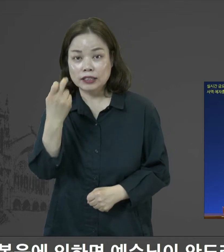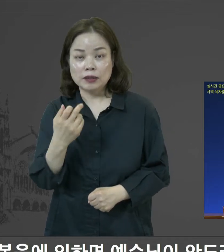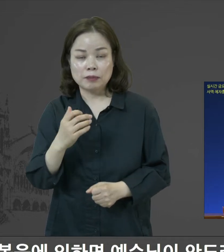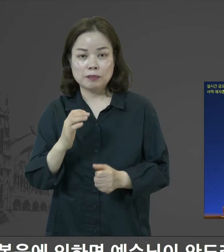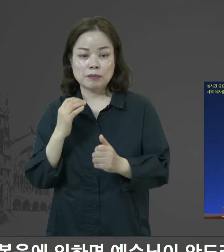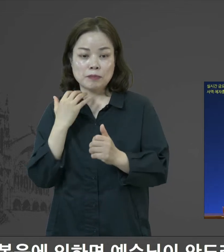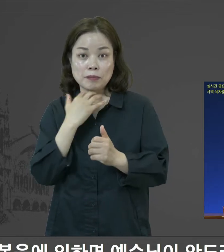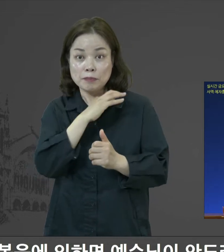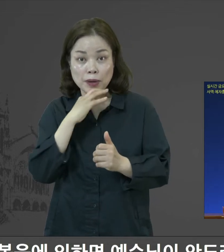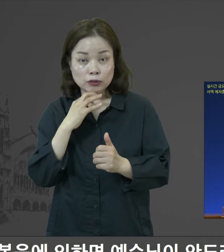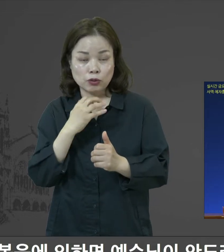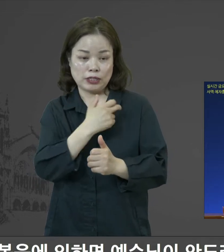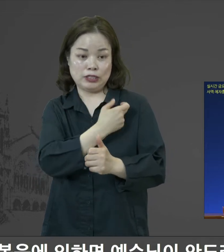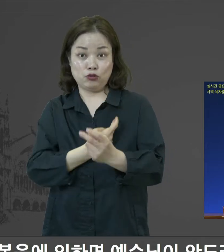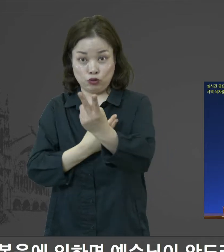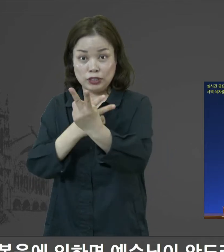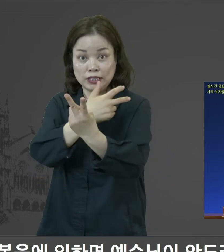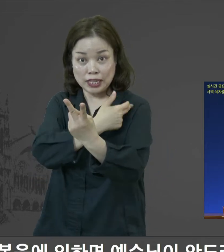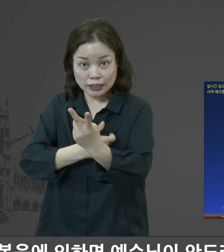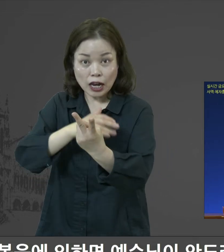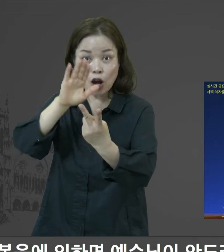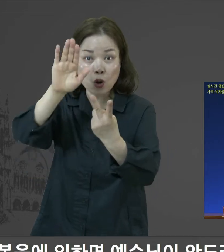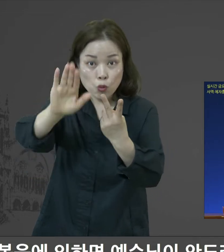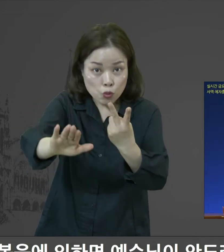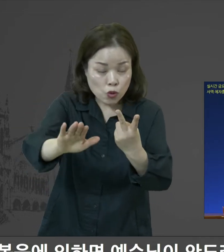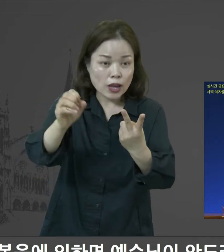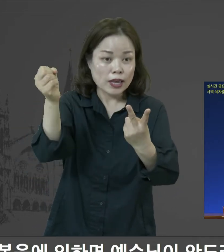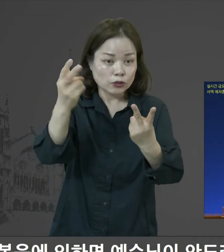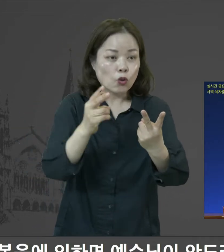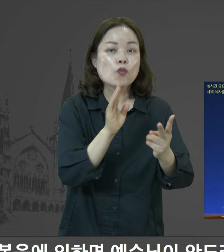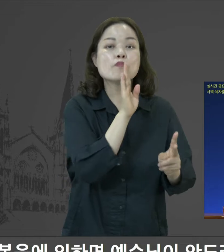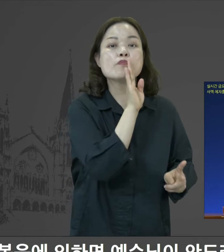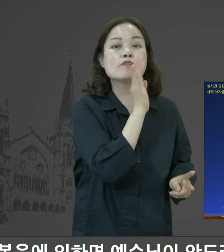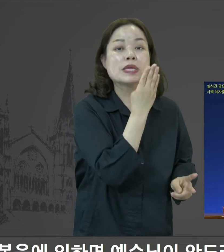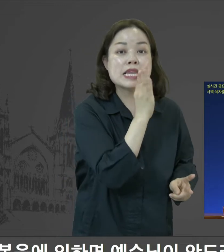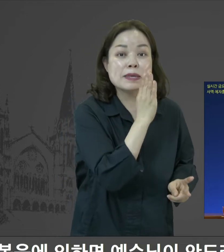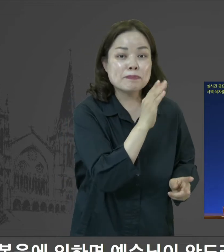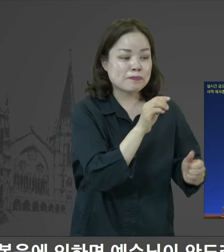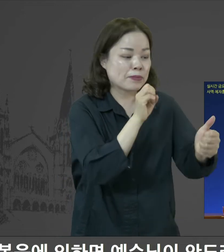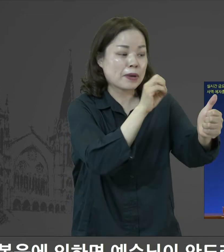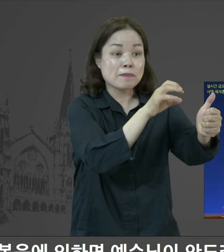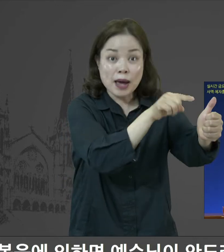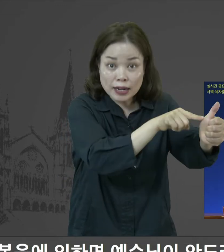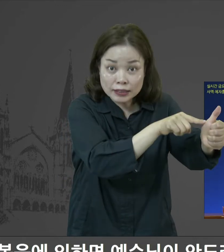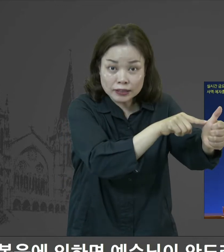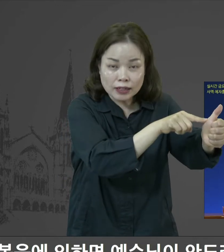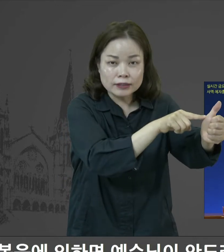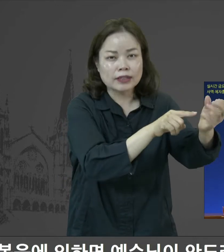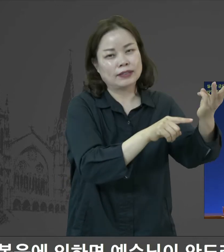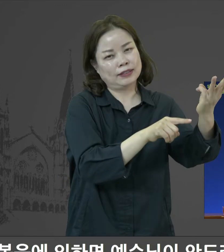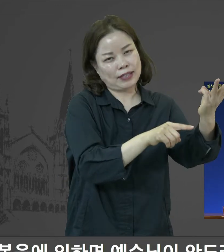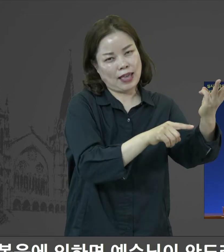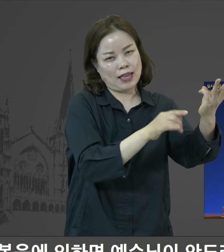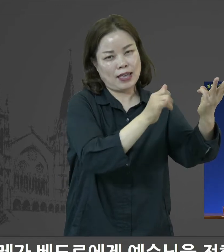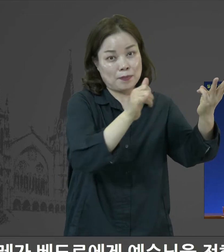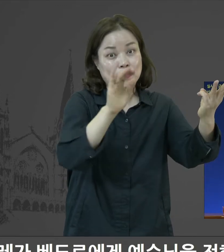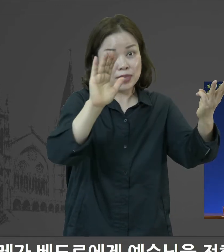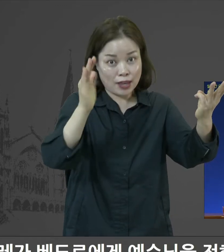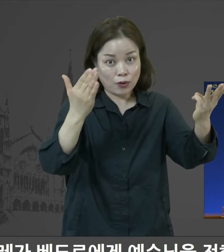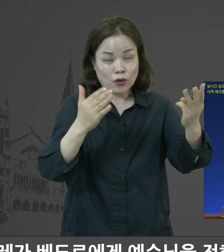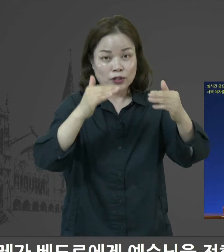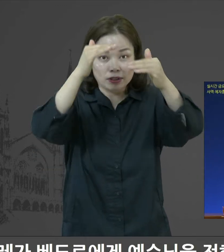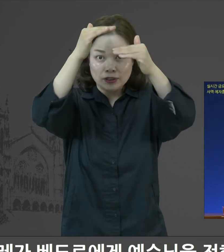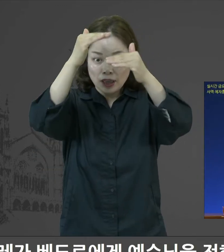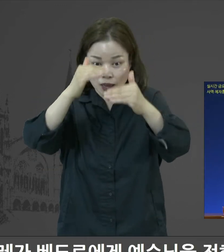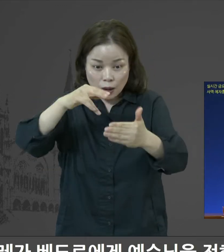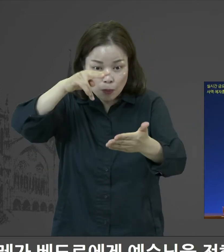전해서 제자가 되고, 또 둘이 빌립에게 말씀을 전해서 그들이 또 제자가 되고, 오늘 본문을 쭉